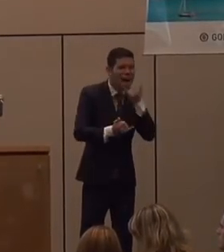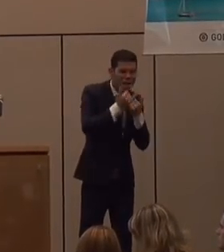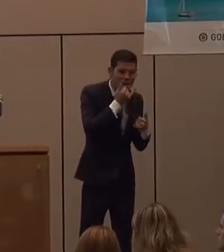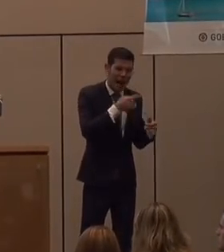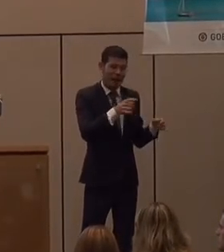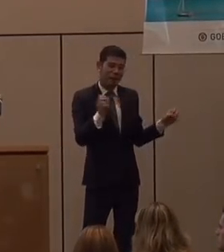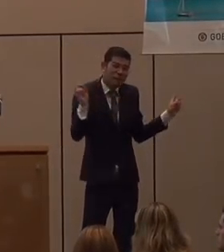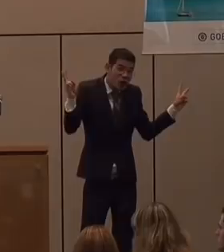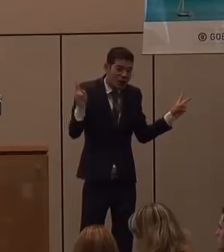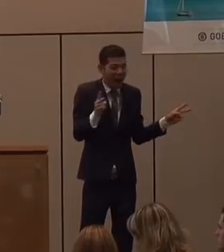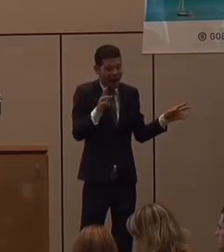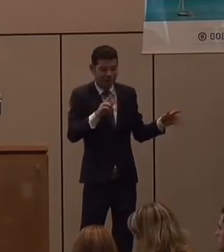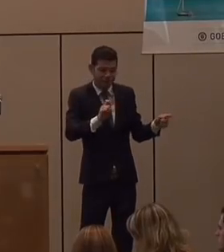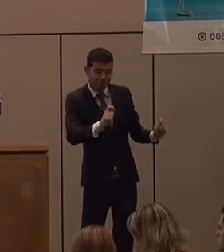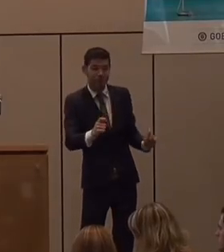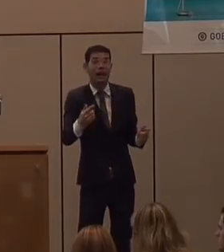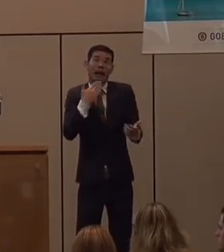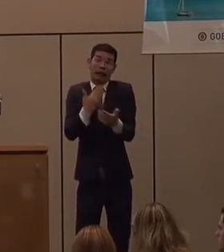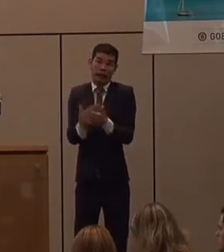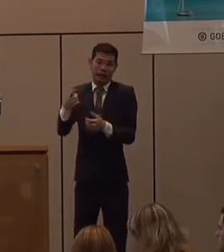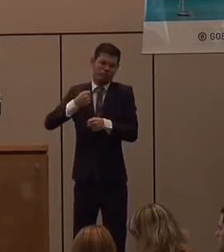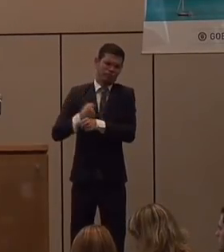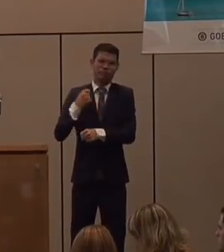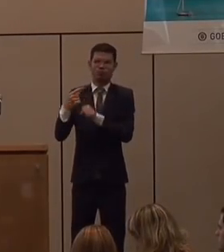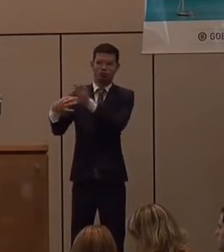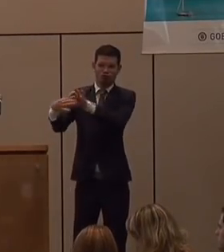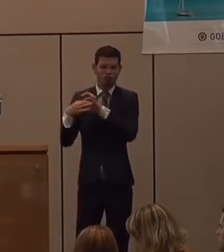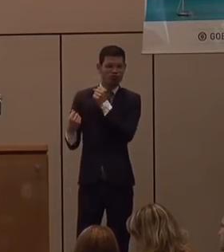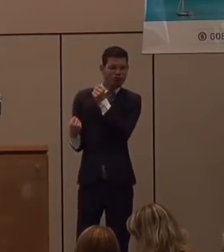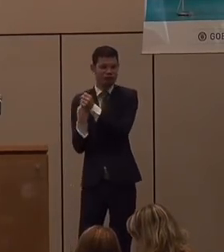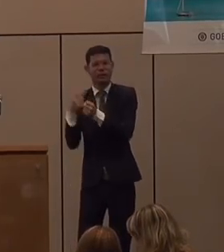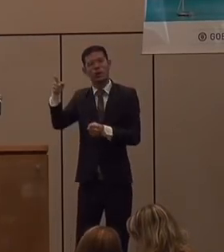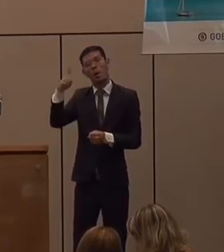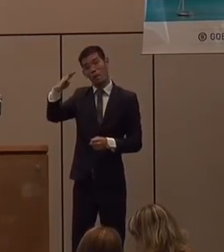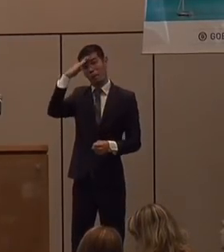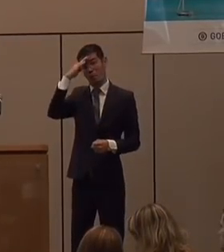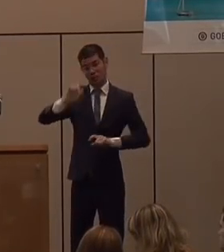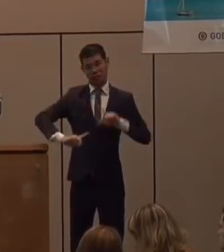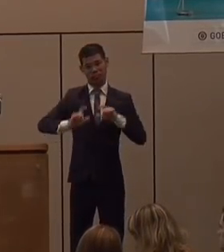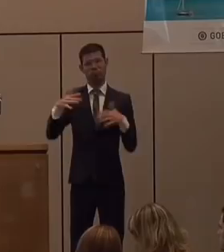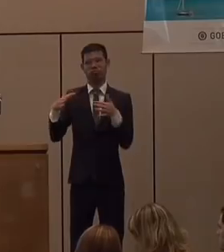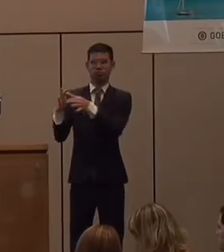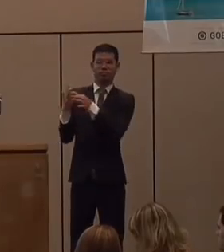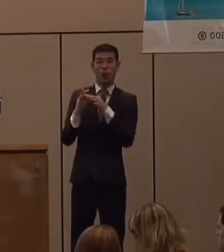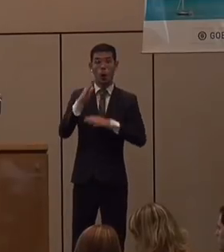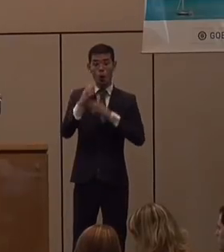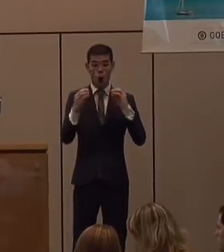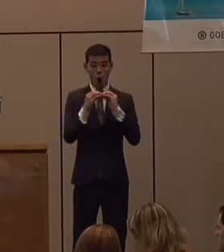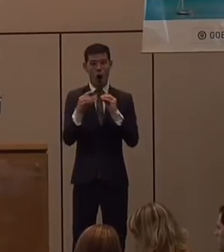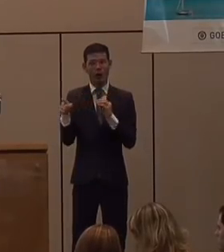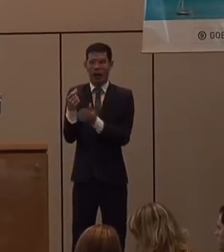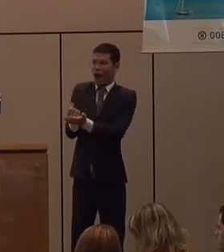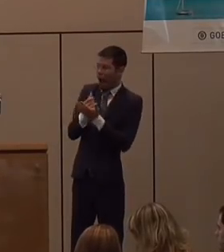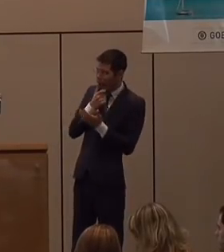para lo cual el trabajo con la policía de turismo ha sido esencial el nuevo código de policía nos dio herramientas para poder actuar de